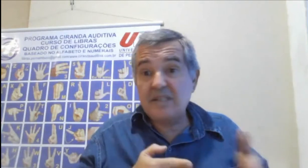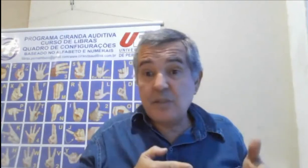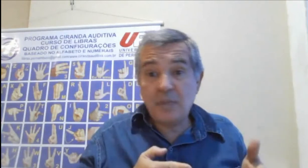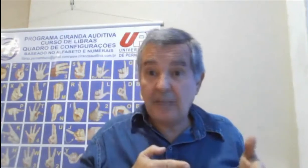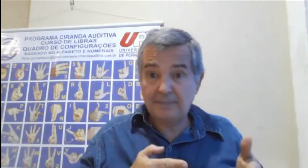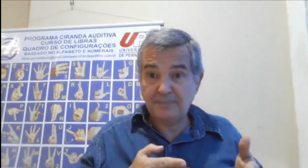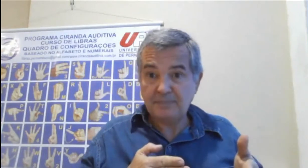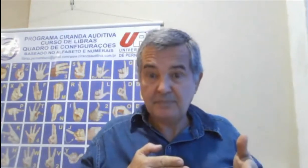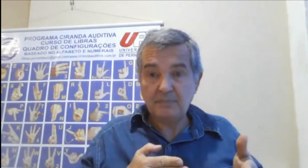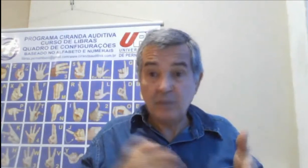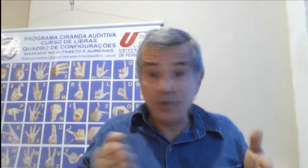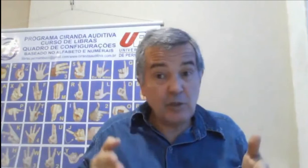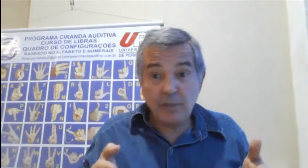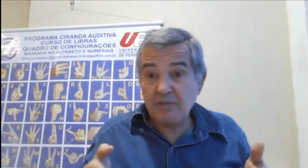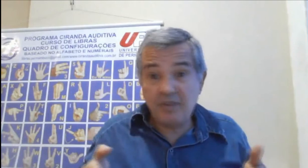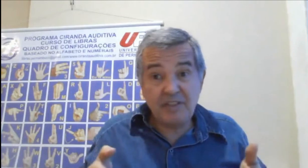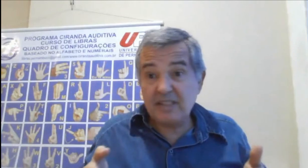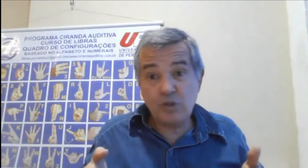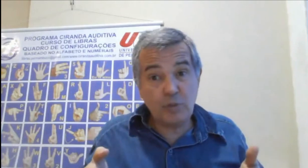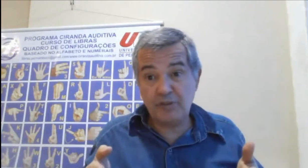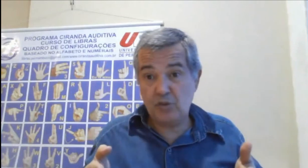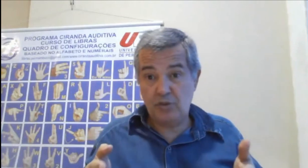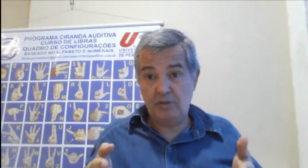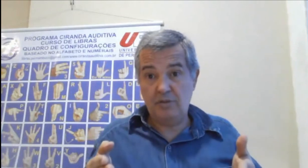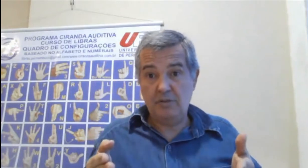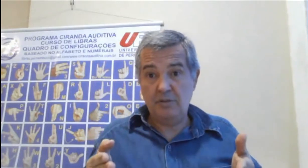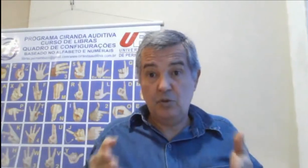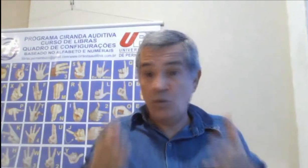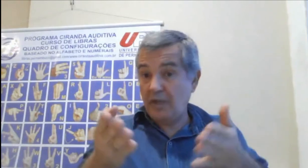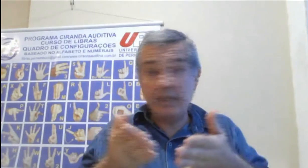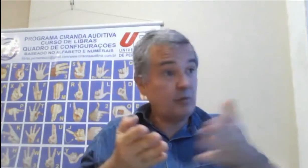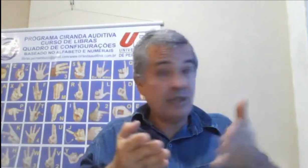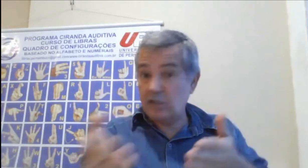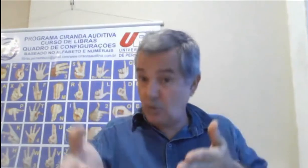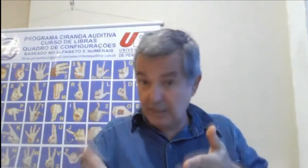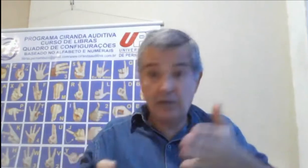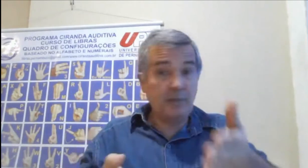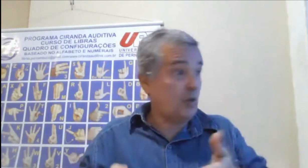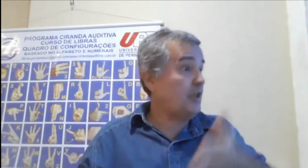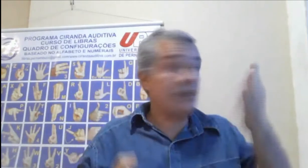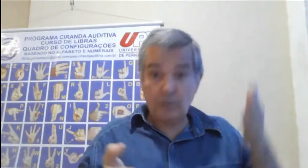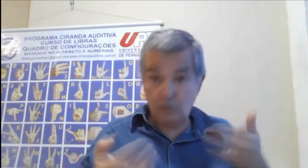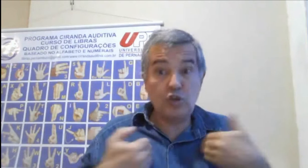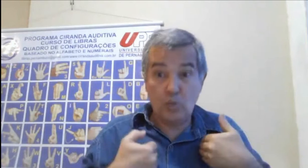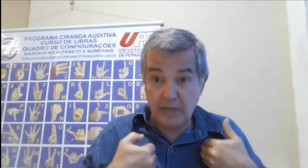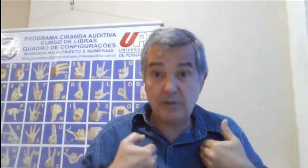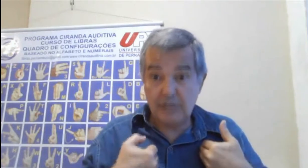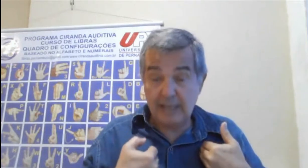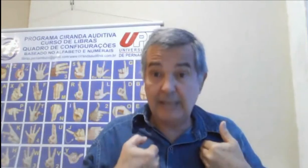precisa despertar. Porque ele não pode viver a vida sendo só professor. Como aí acontece em Juazeiro, em Petrolina e tantos outros, que eu conheço essa